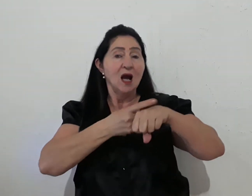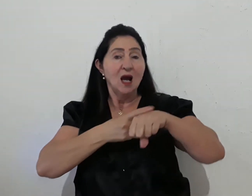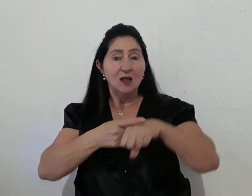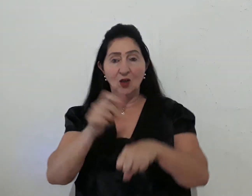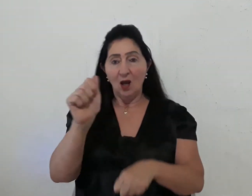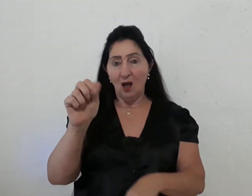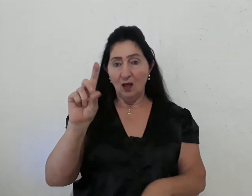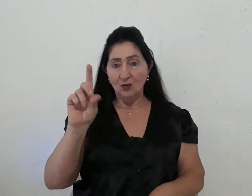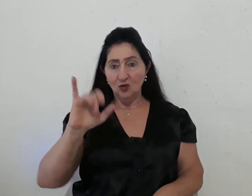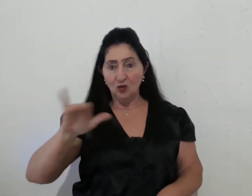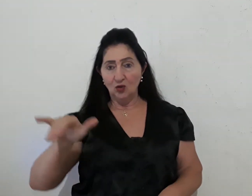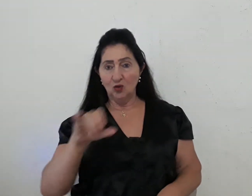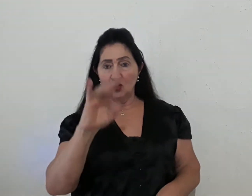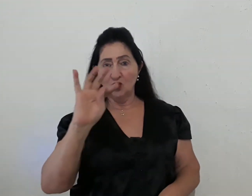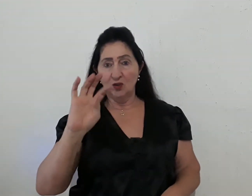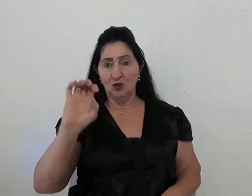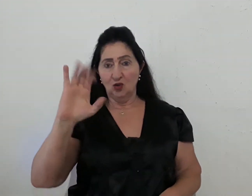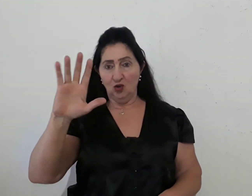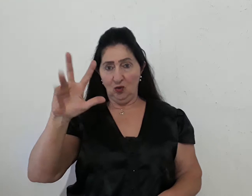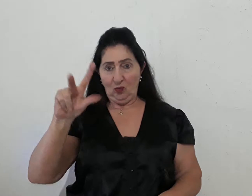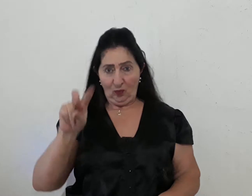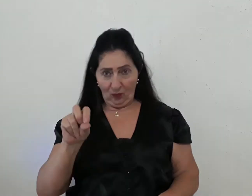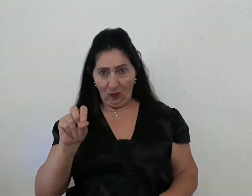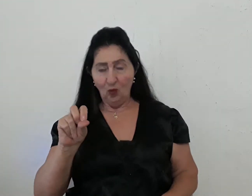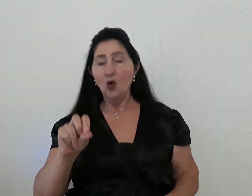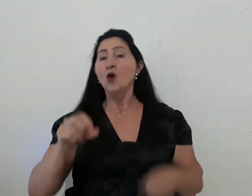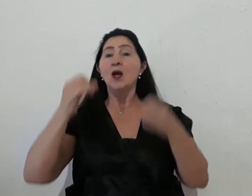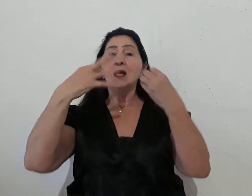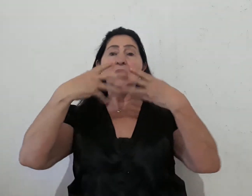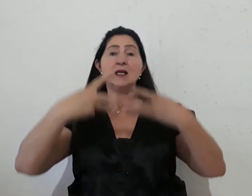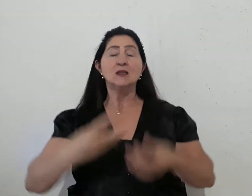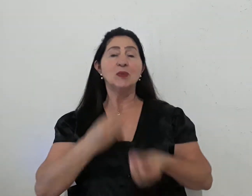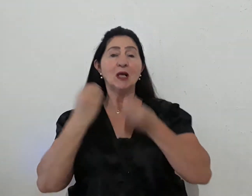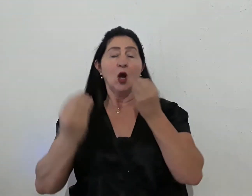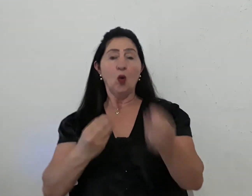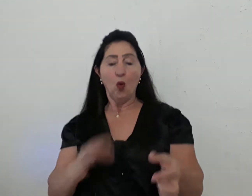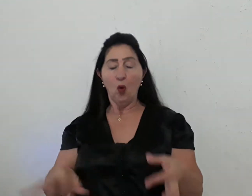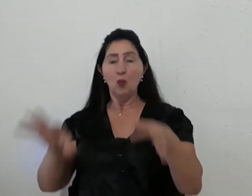embora classifique, estabelece apenas uma relação